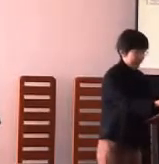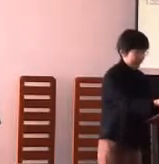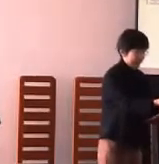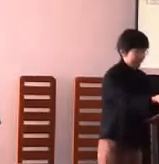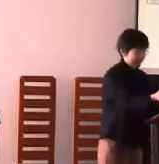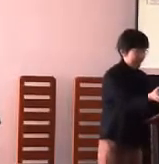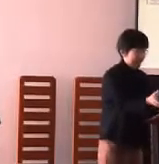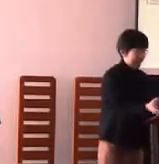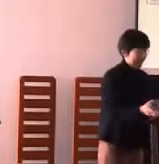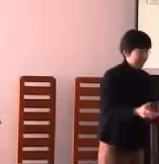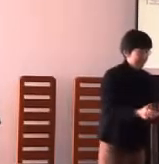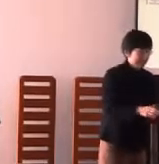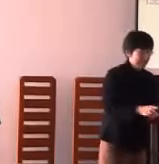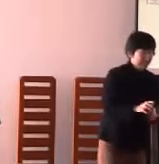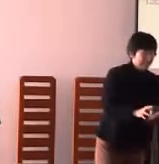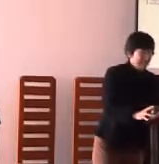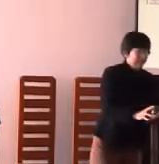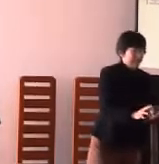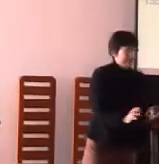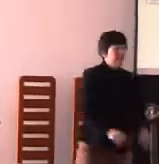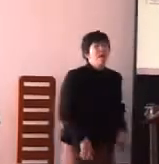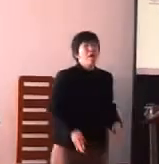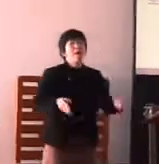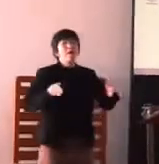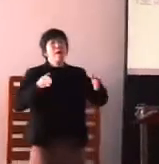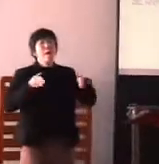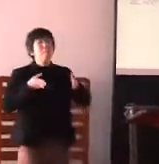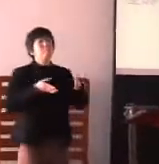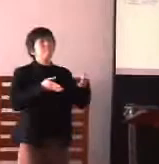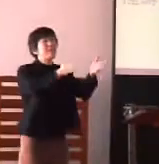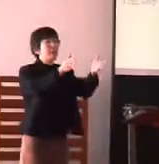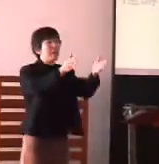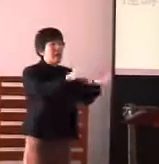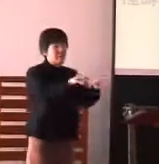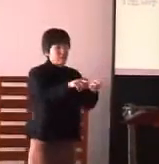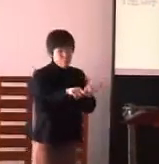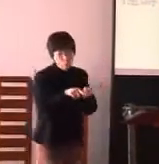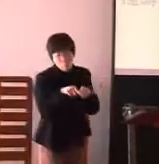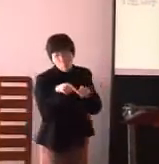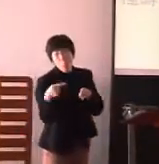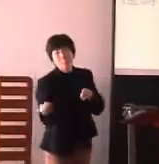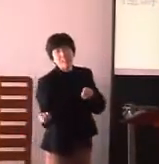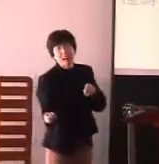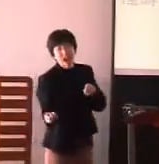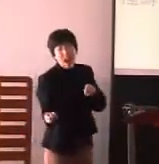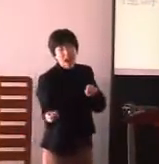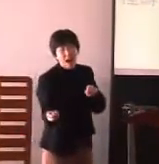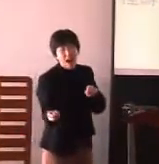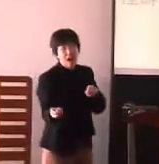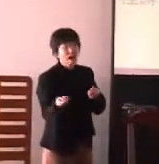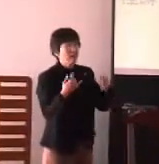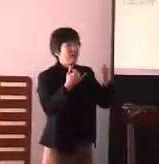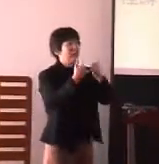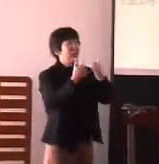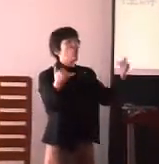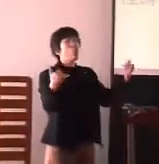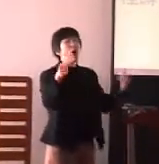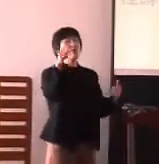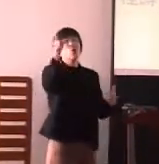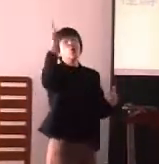西綿の落ちましたその種それはこの世は本当に